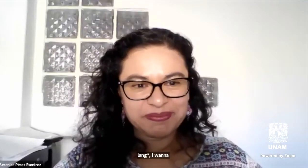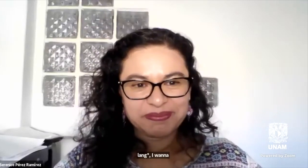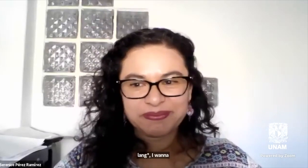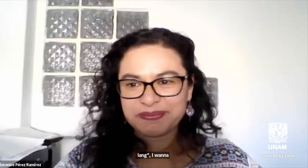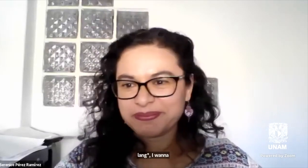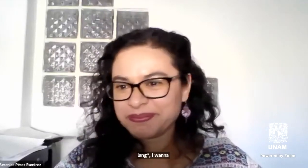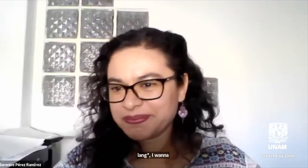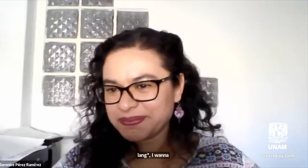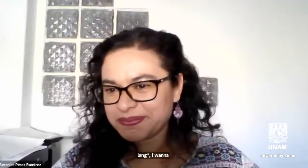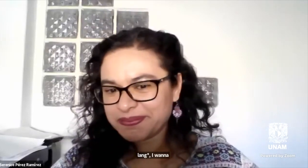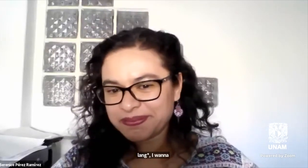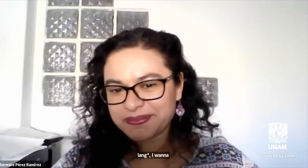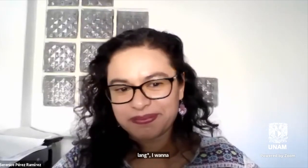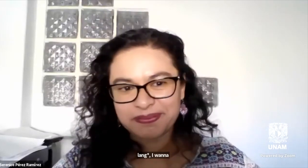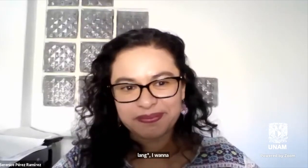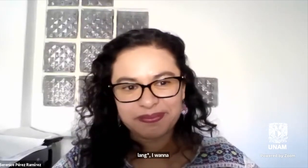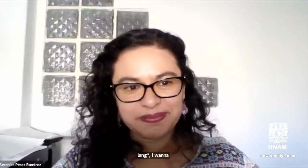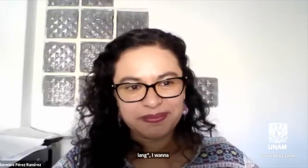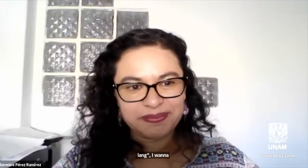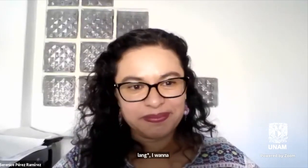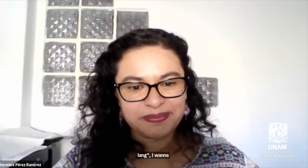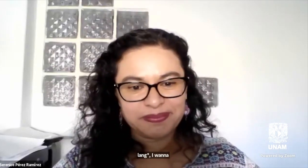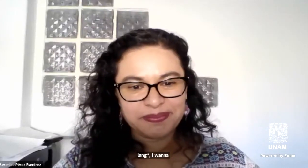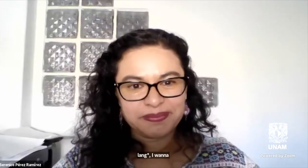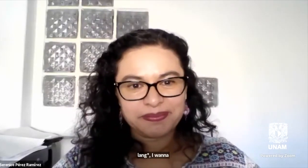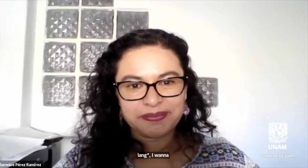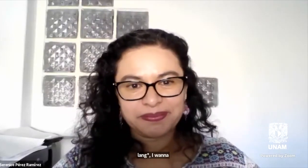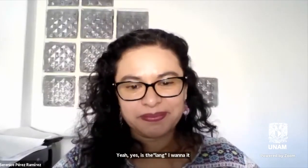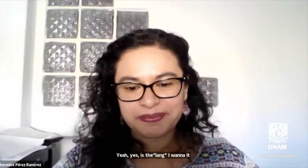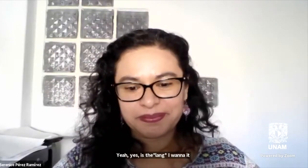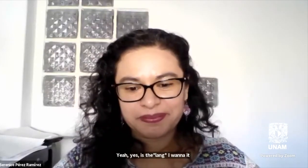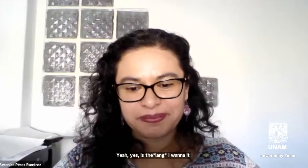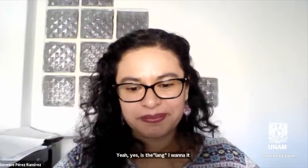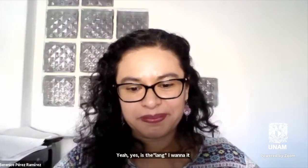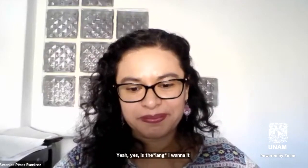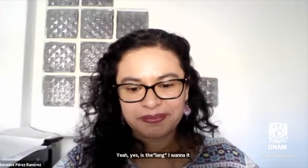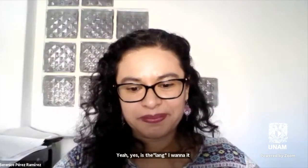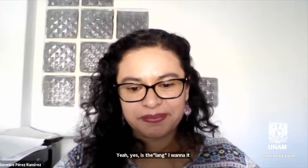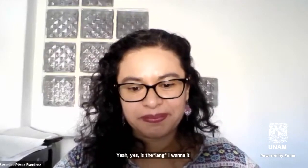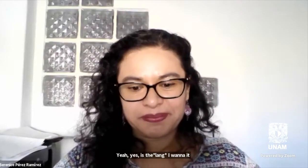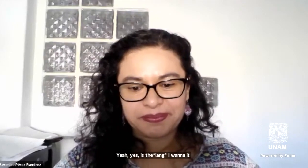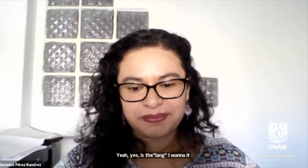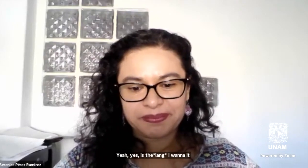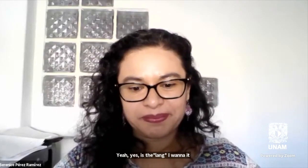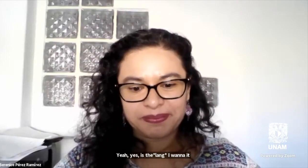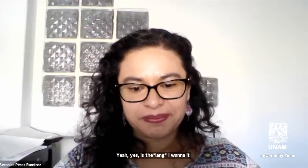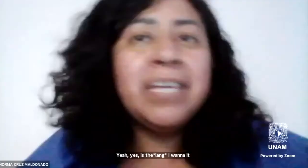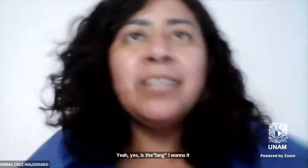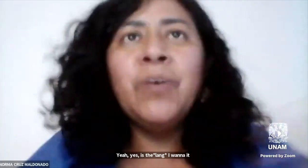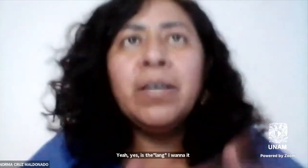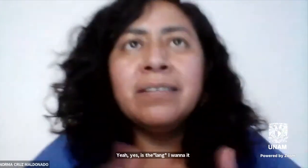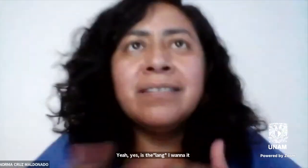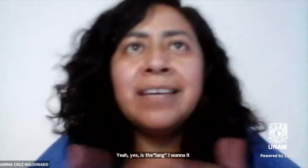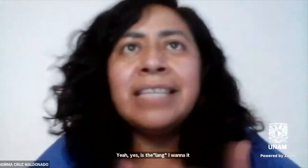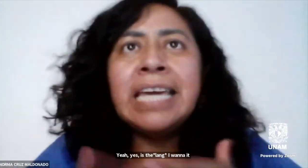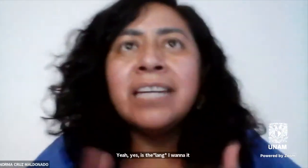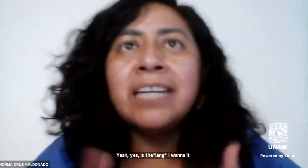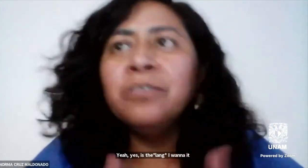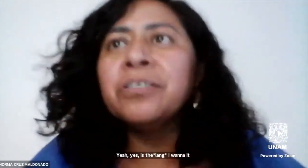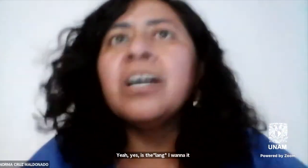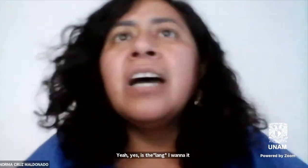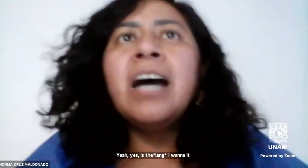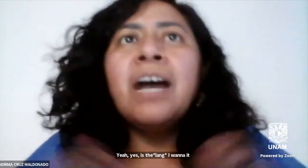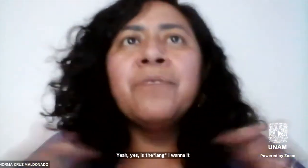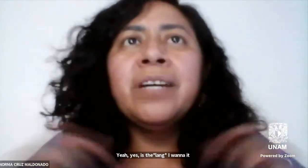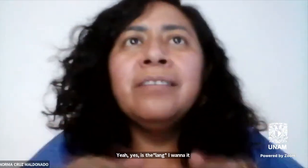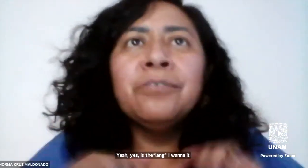Muchísimas gracias, Víctor. Por último, si nos podrías decir tu correo electrónico, nos lo están pidiendo antes de